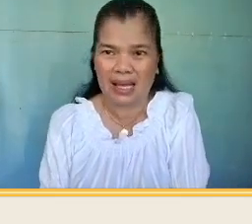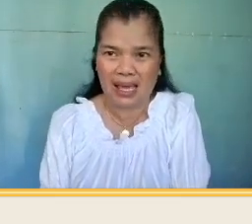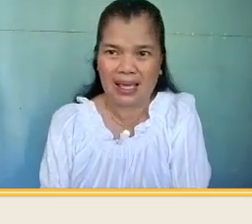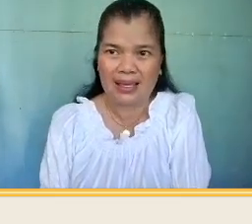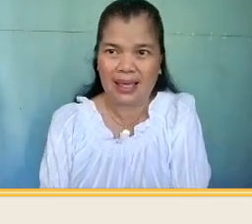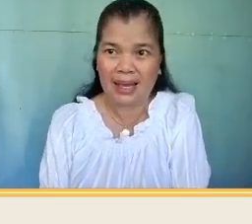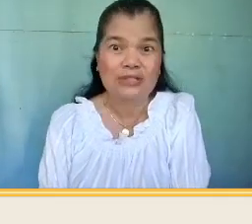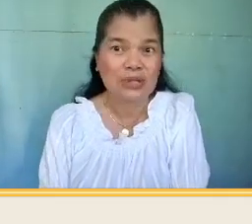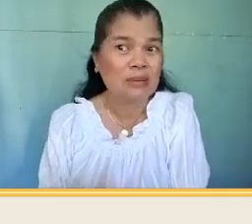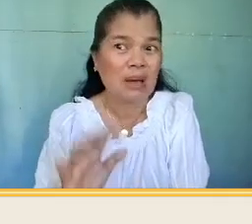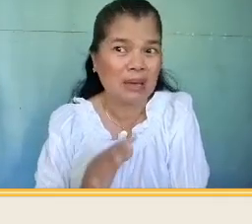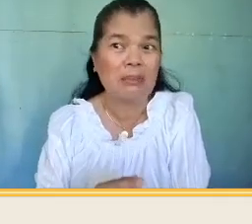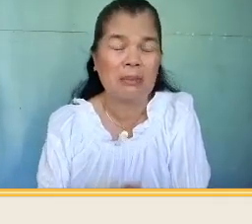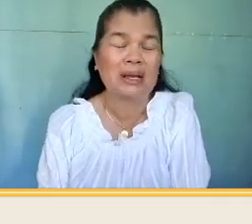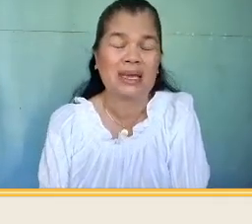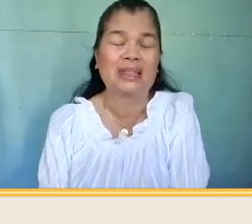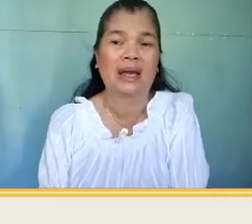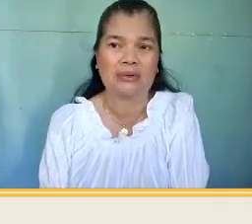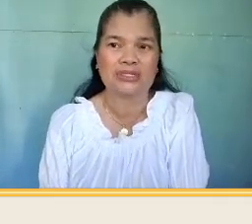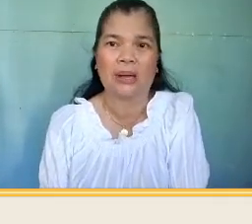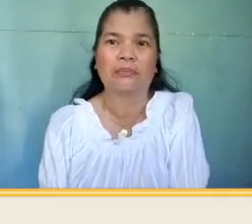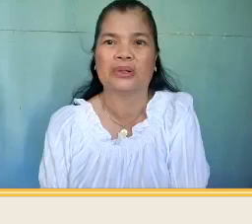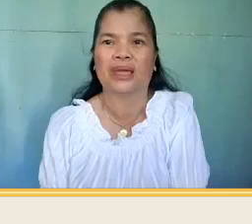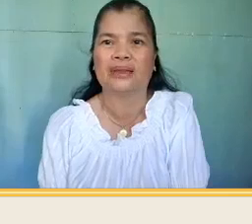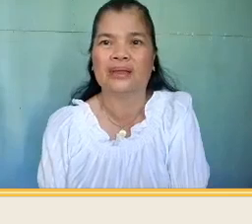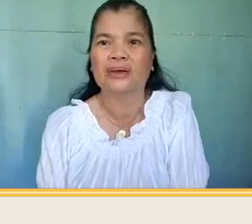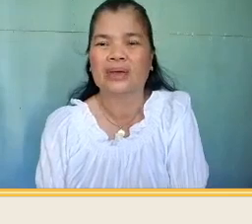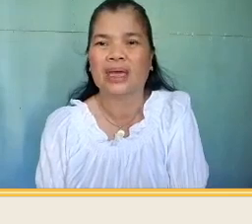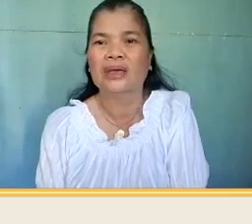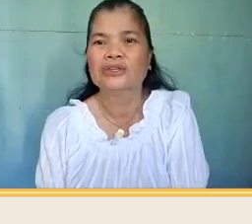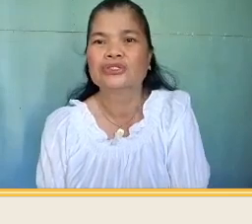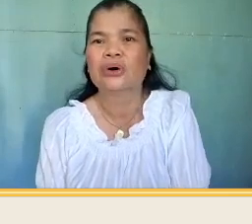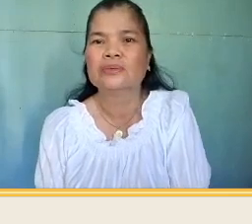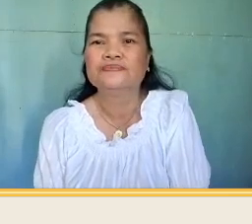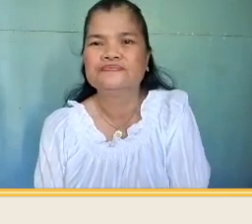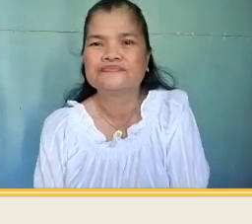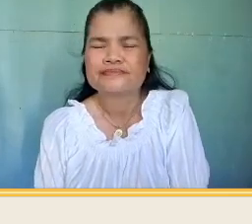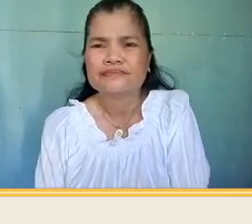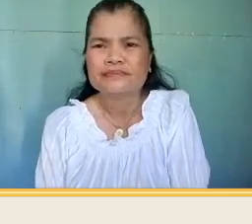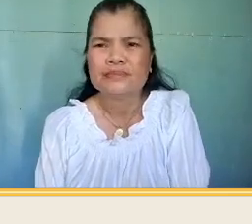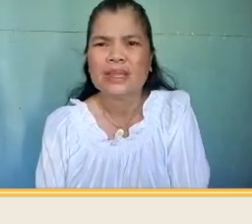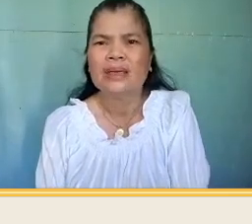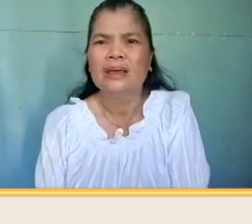may mali. And actually, mamaya may makikita kayong sample niyan. Okay, so